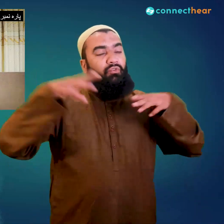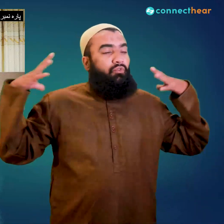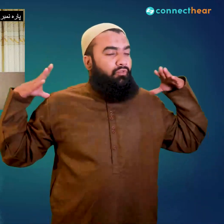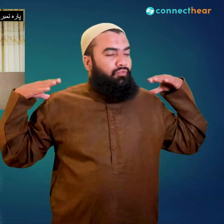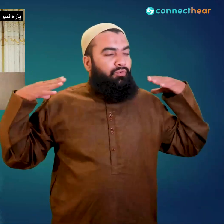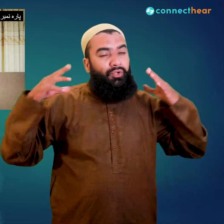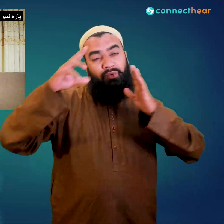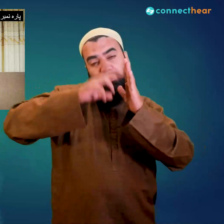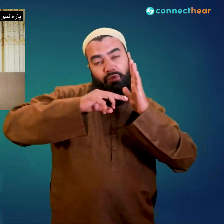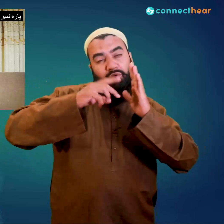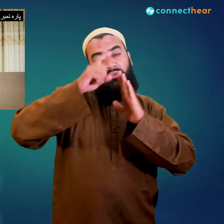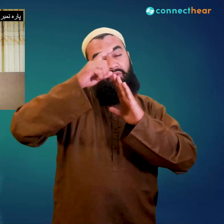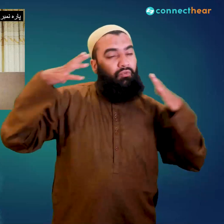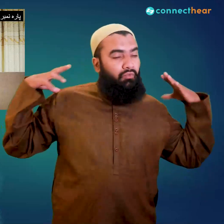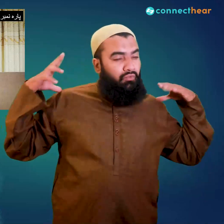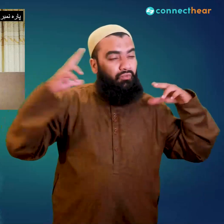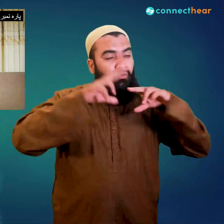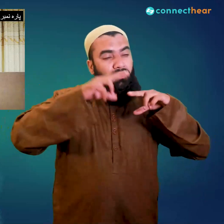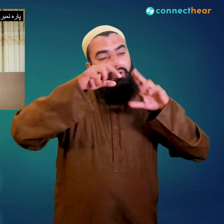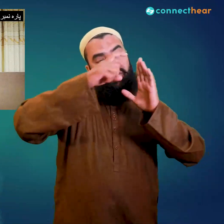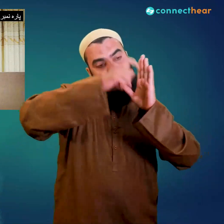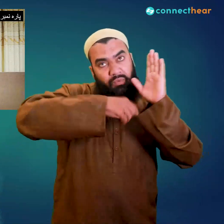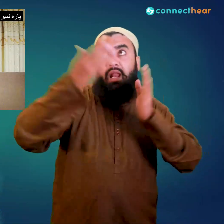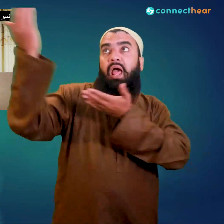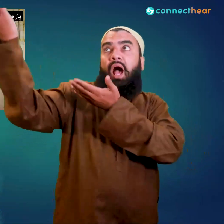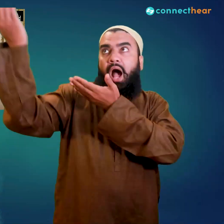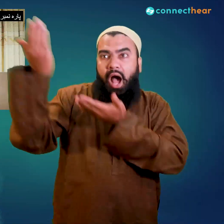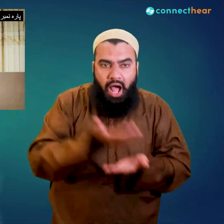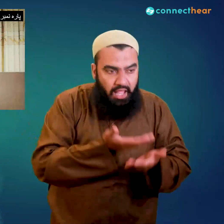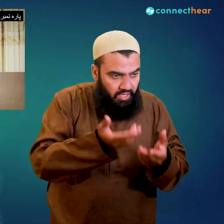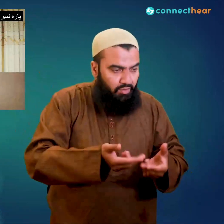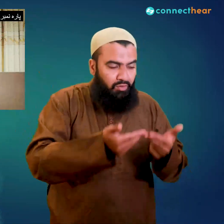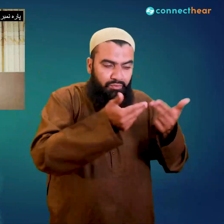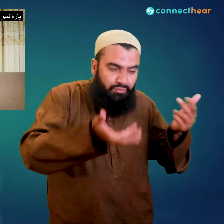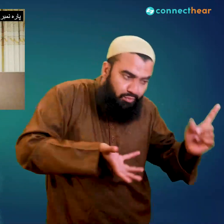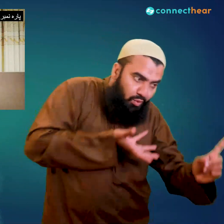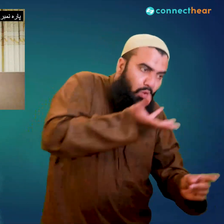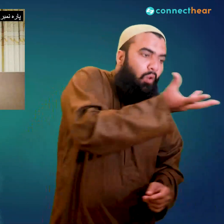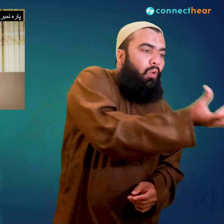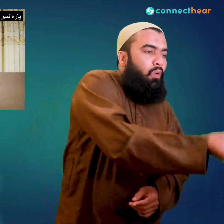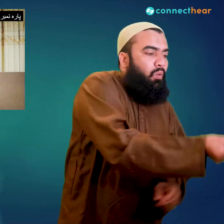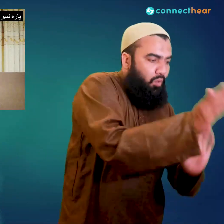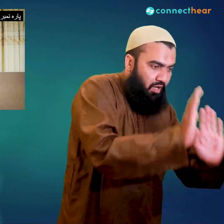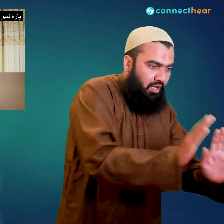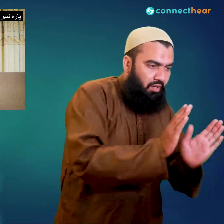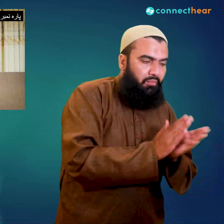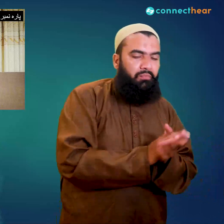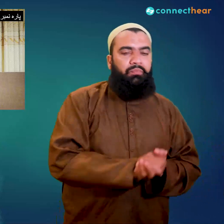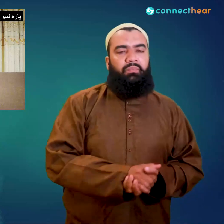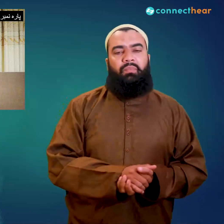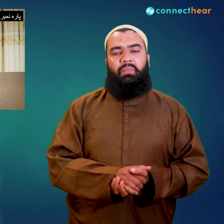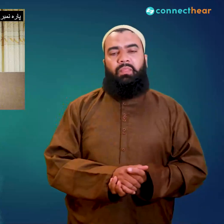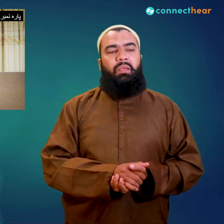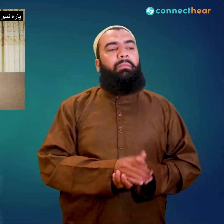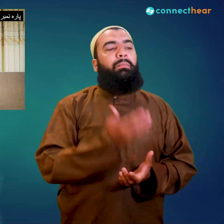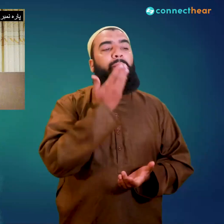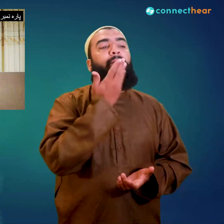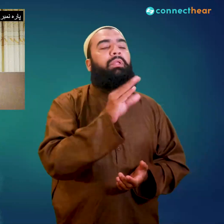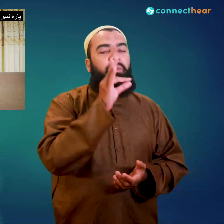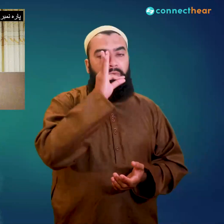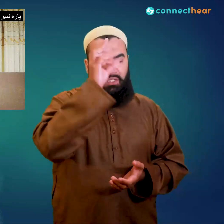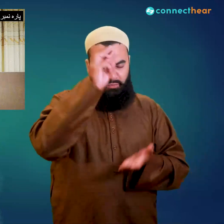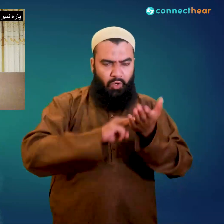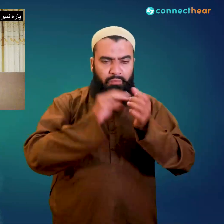اور اتنی جزیات کے ساتھ یہ واقعہ آپ کے سامنے ہم نے پیش کر دیا ہے۔ یہ بھی آپ صلی اللہ علیہ وسلم کے